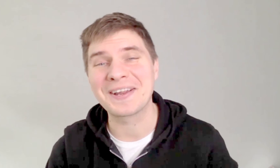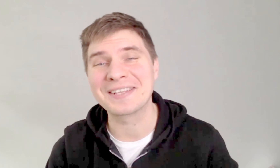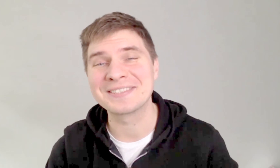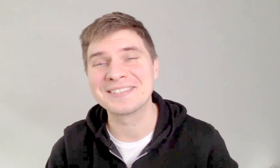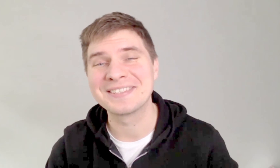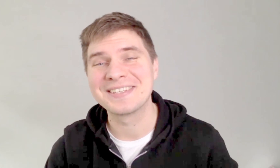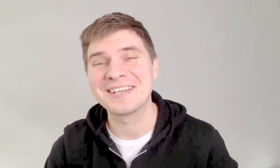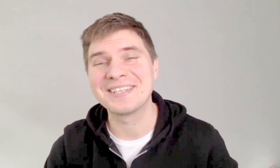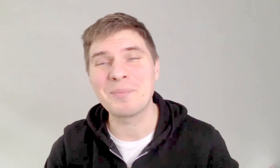раз.